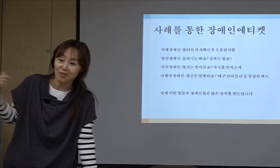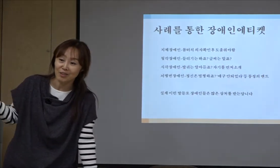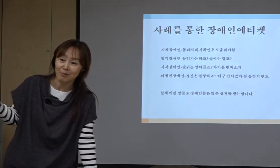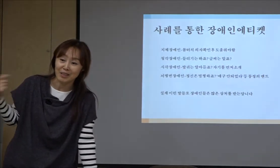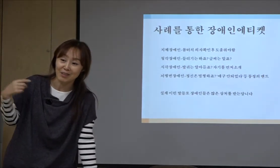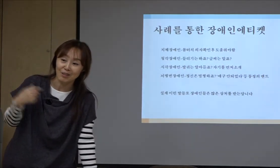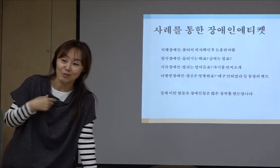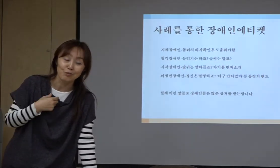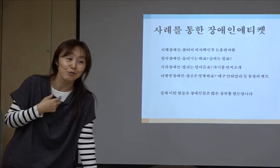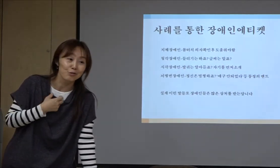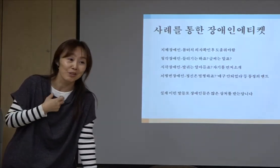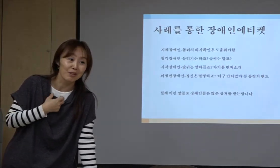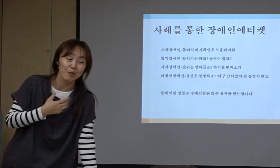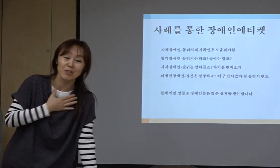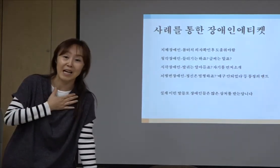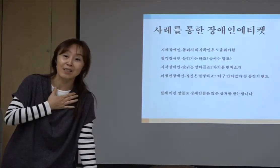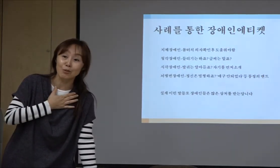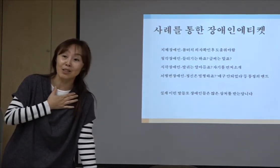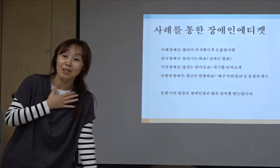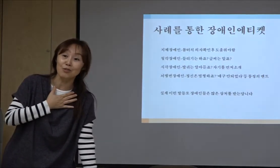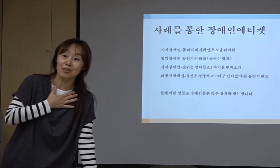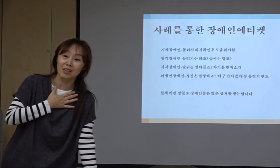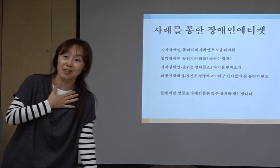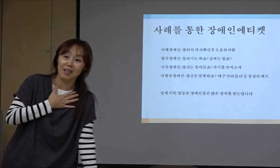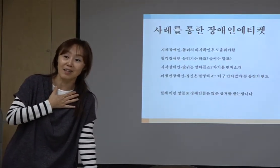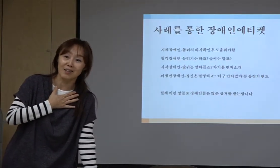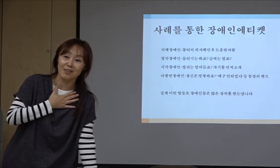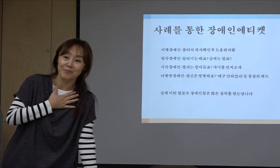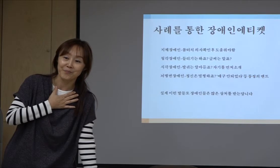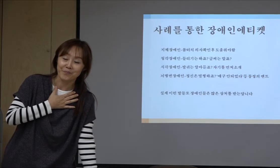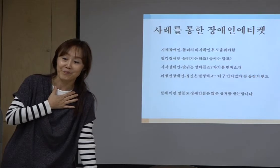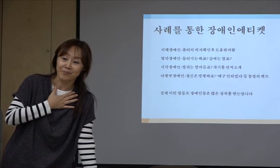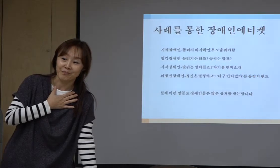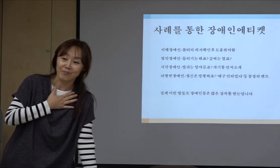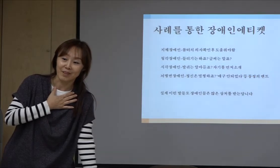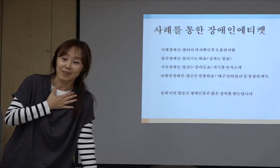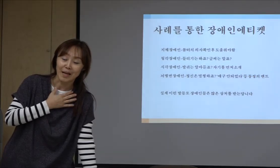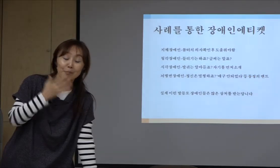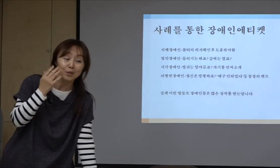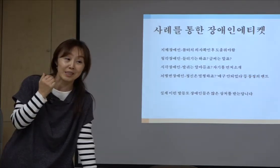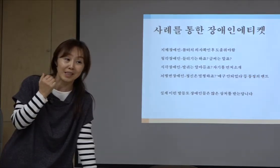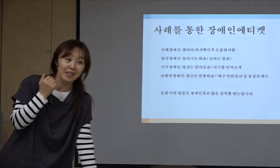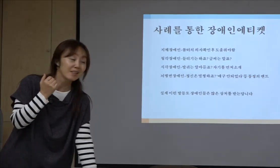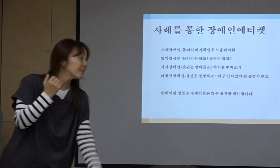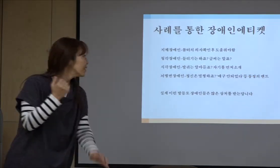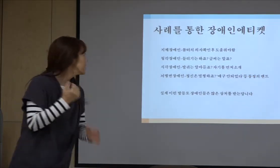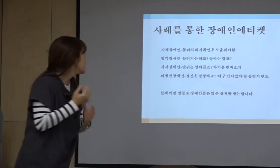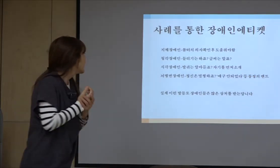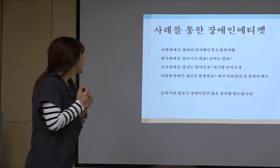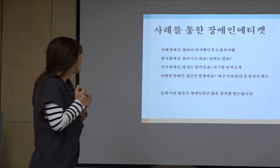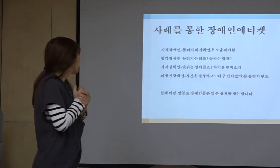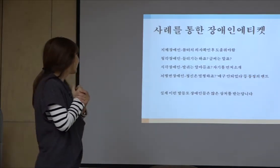어디서 뵀던 누구누구예요. 먼저 자기소개를 해주는 게 예의예요. 안 보이니까.